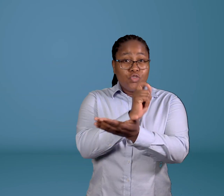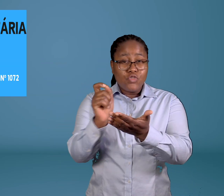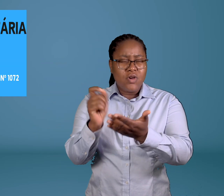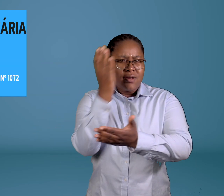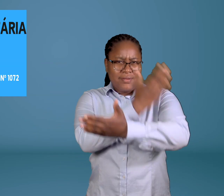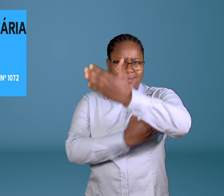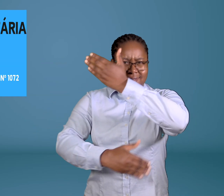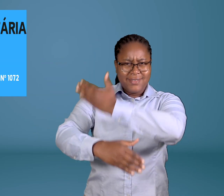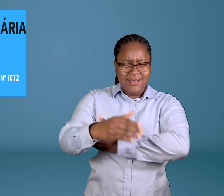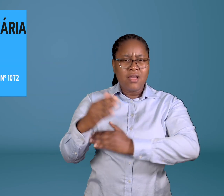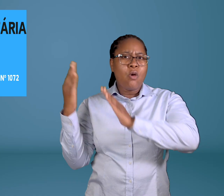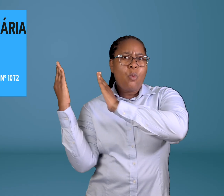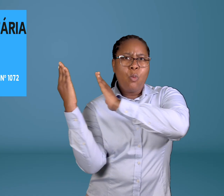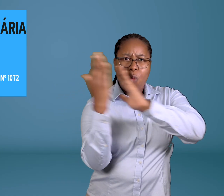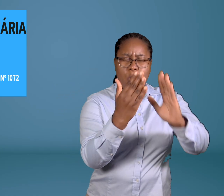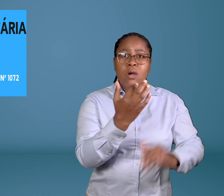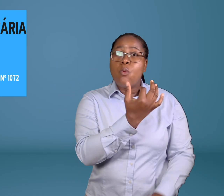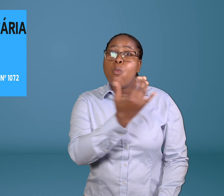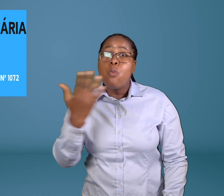Escola Comunitária da ADEMO,